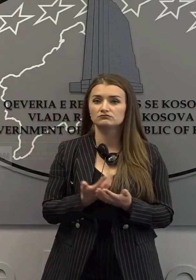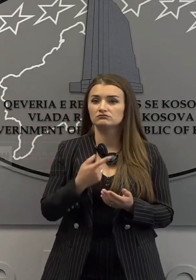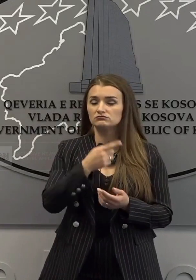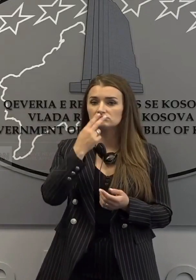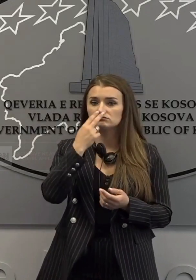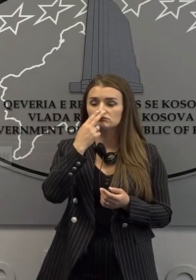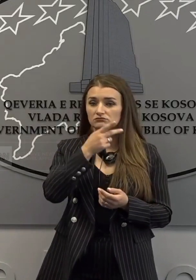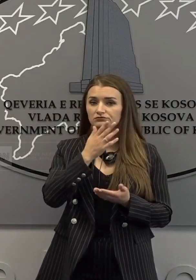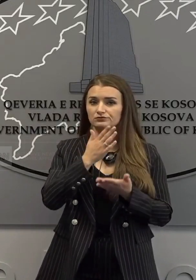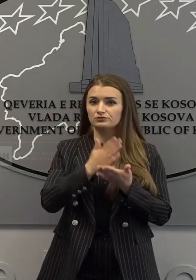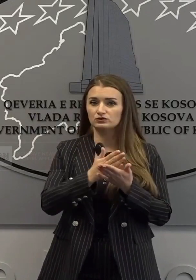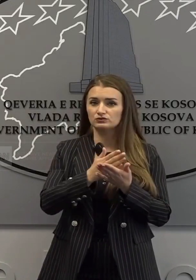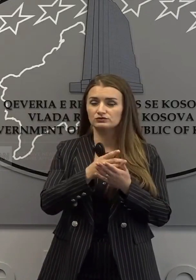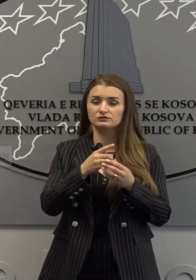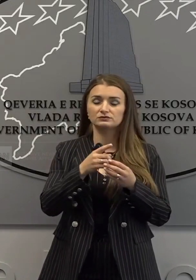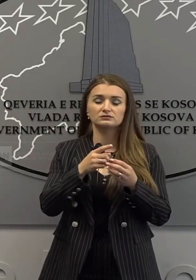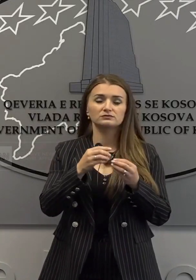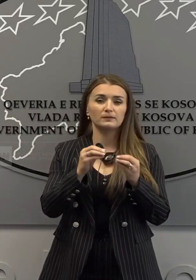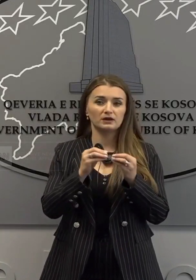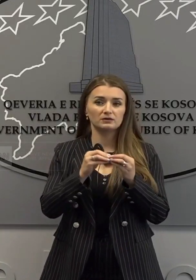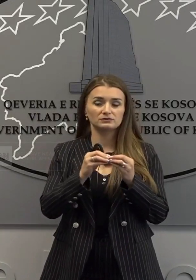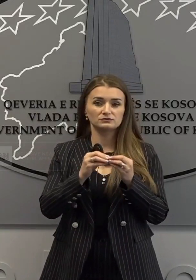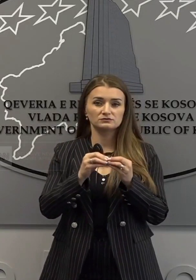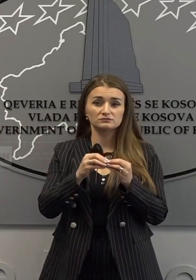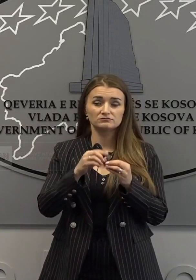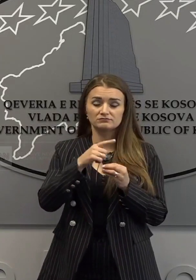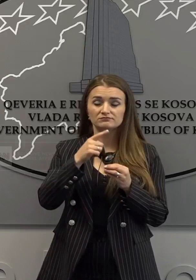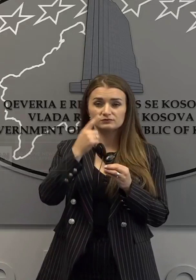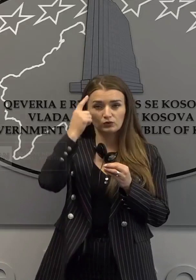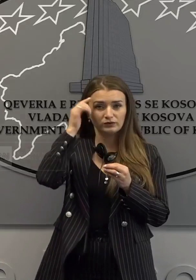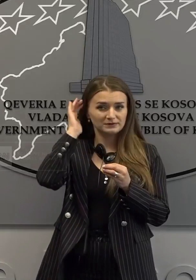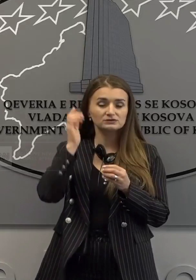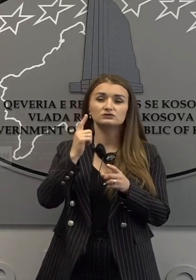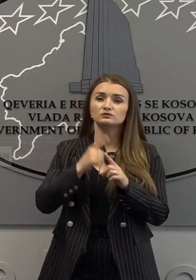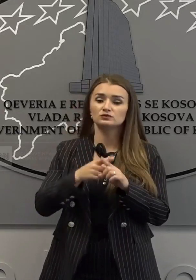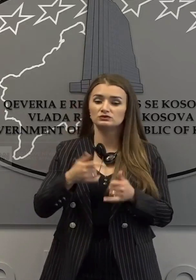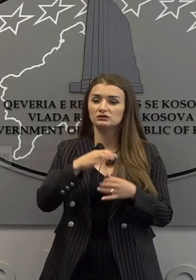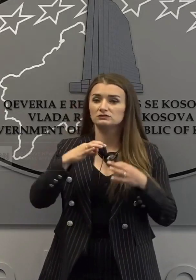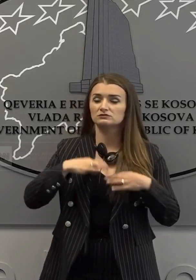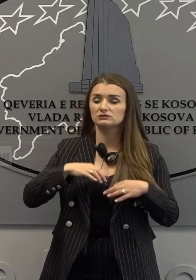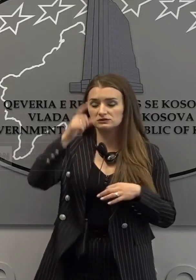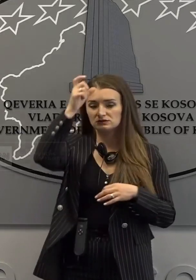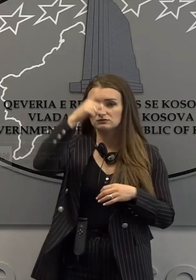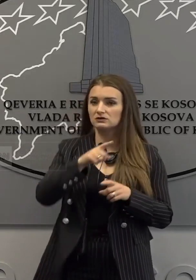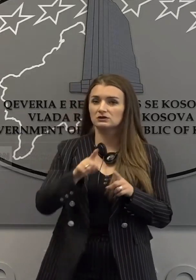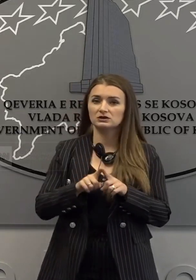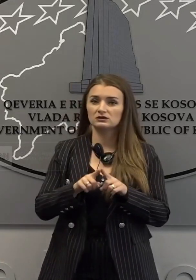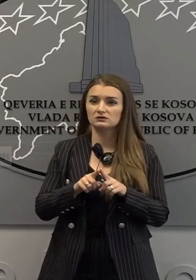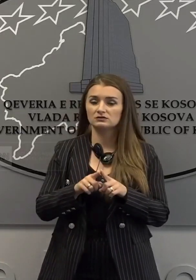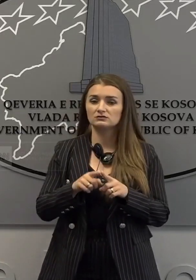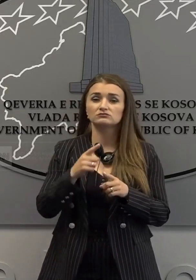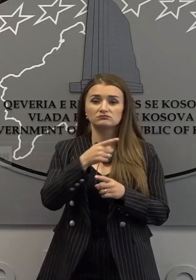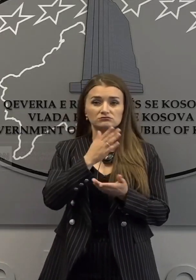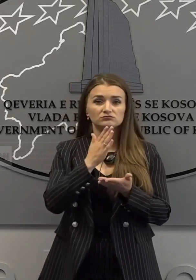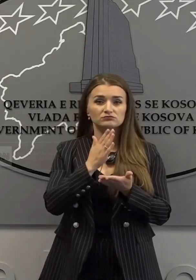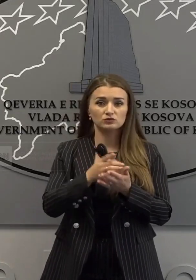kryeministrja Brnabić, e cila në mbledhjen e samitit të Këshillit Evropian me 13 dhjetor u ka lexuar publikisht një letër dhe ja ka